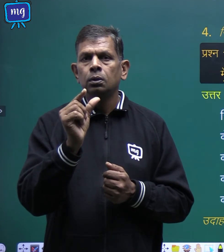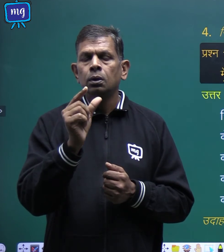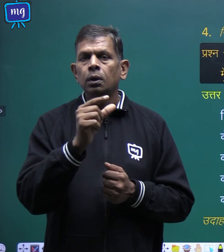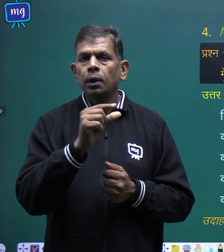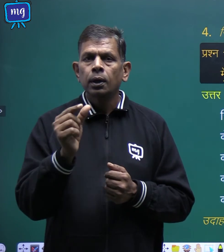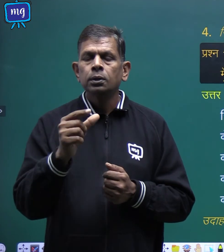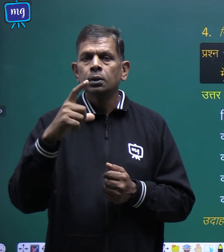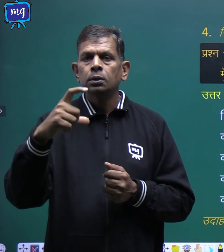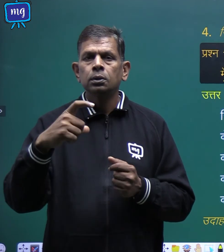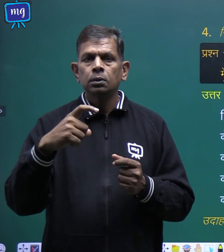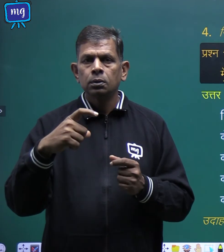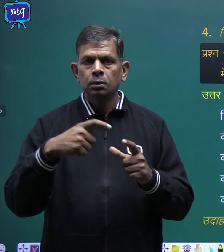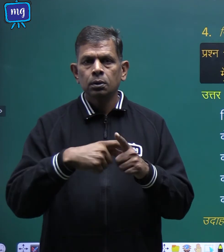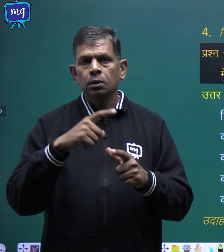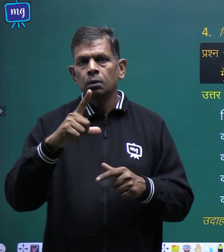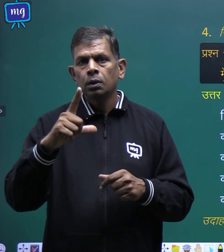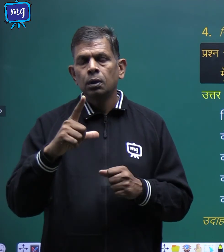ऐसी कोशिकाएं